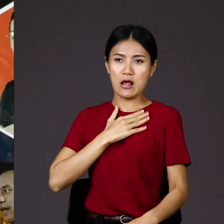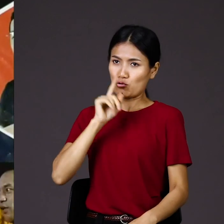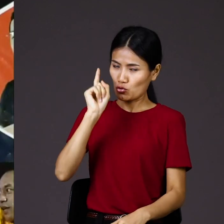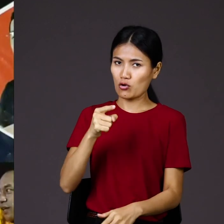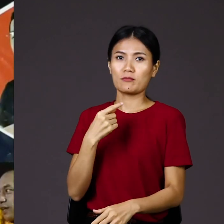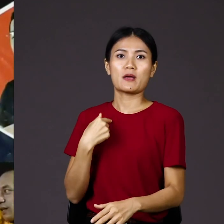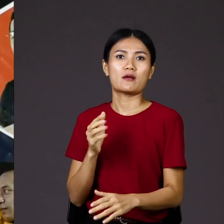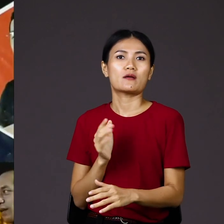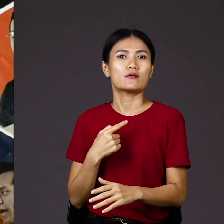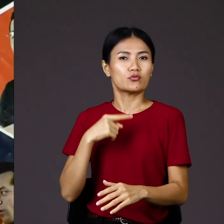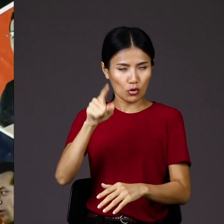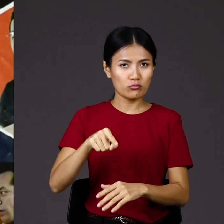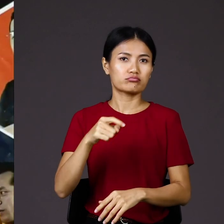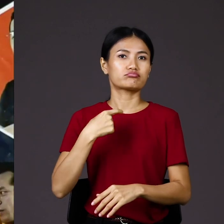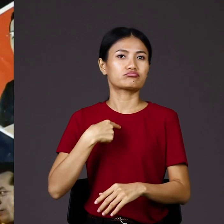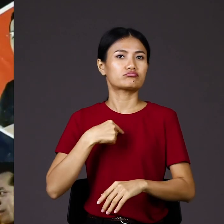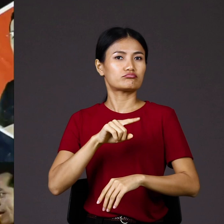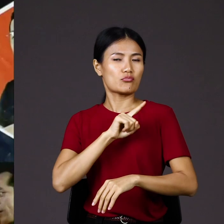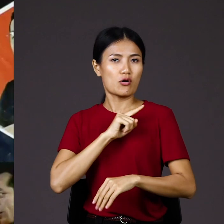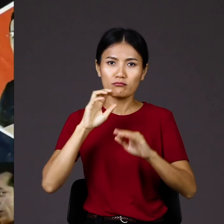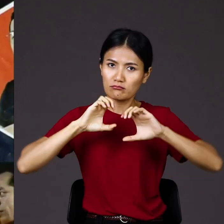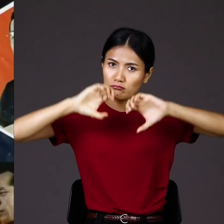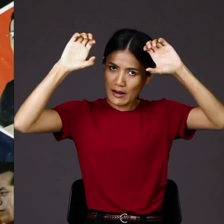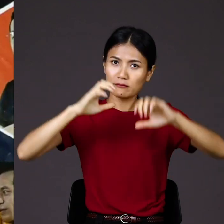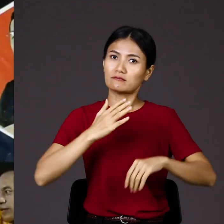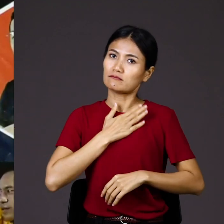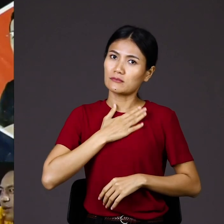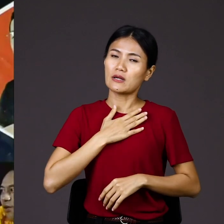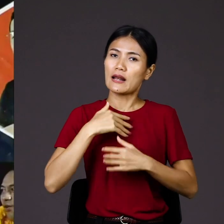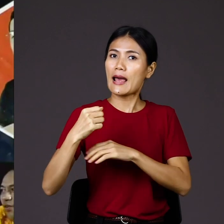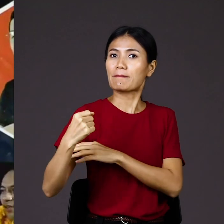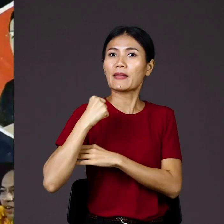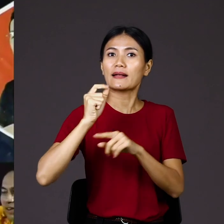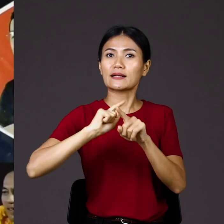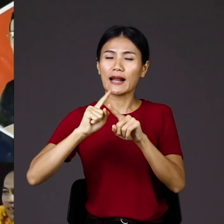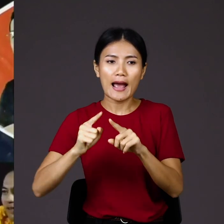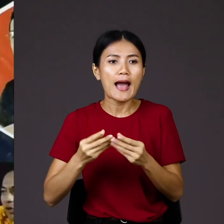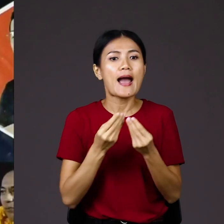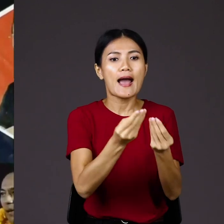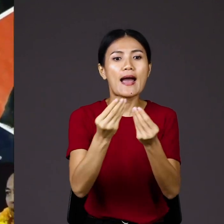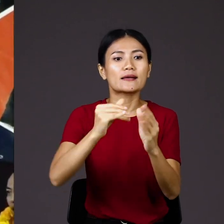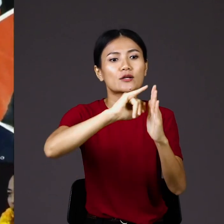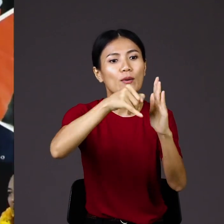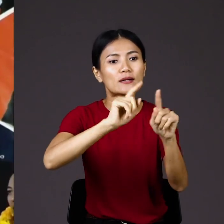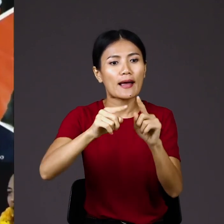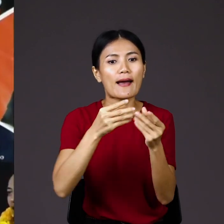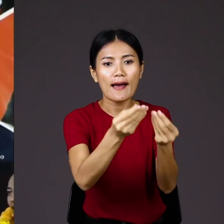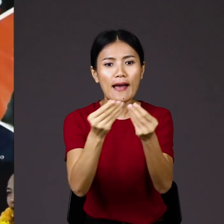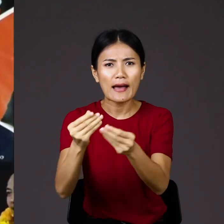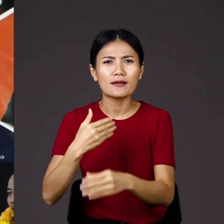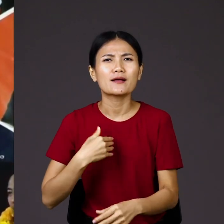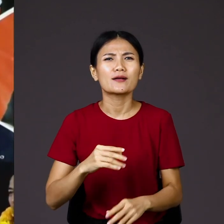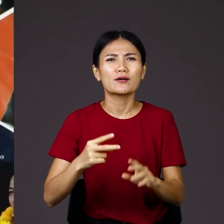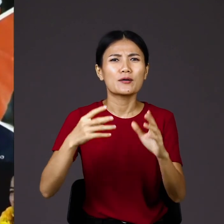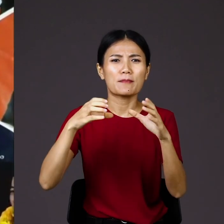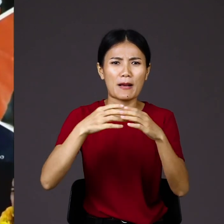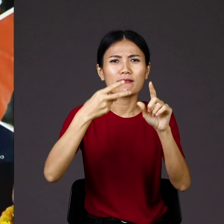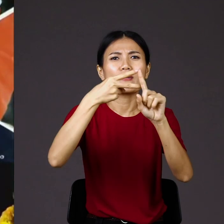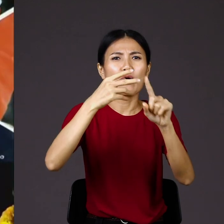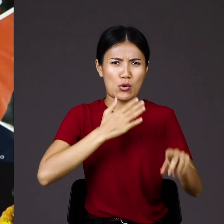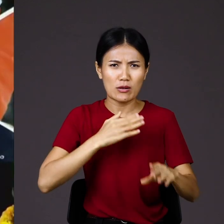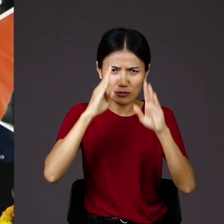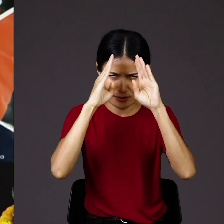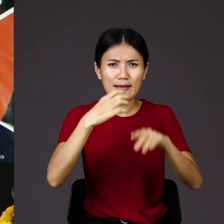าลให้ได้ครับแล้วเอาอำนาจที่รวมศูนย์อยู่ที่ส่วนกลางปล่อยคืนกลับมาให้ท้องถิ่นให้หมดตอนนั้นพรรคอนา